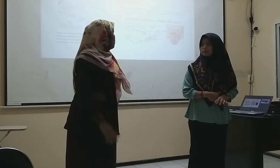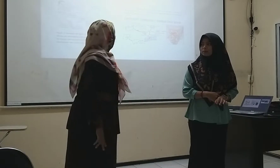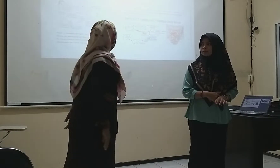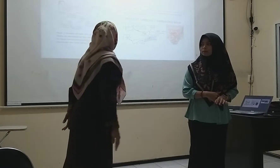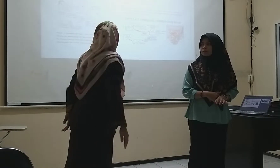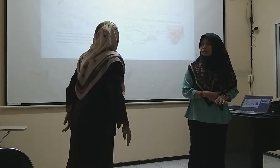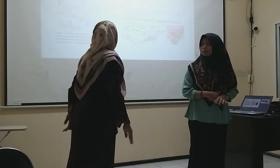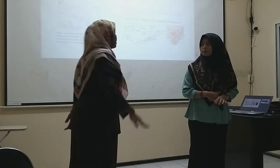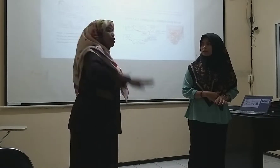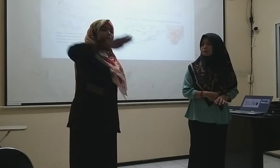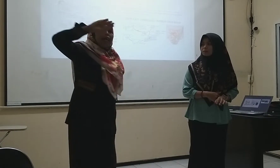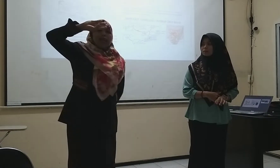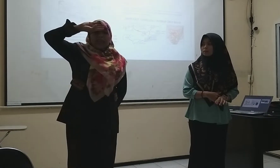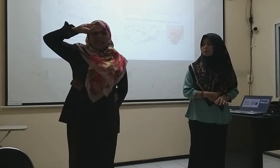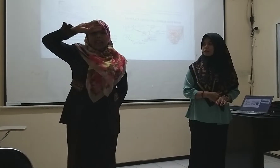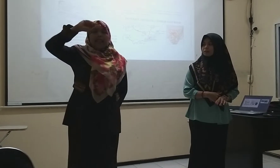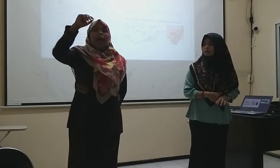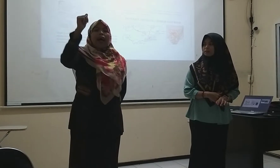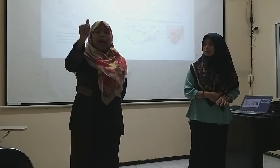Dua.